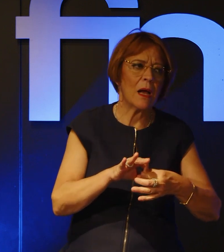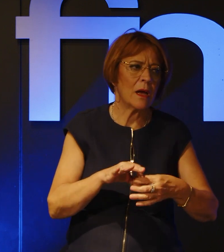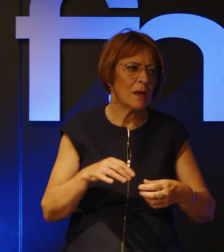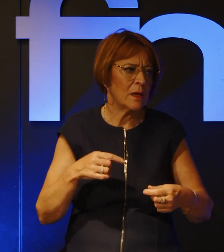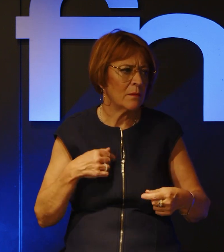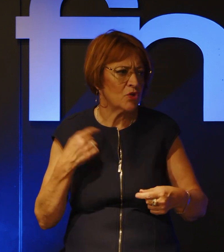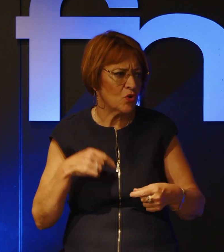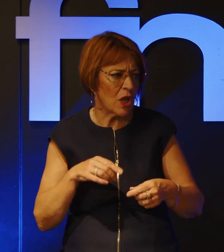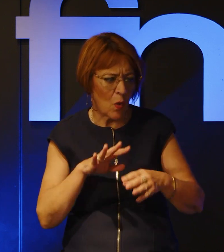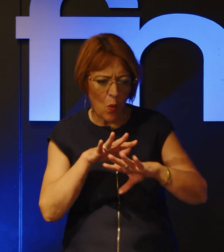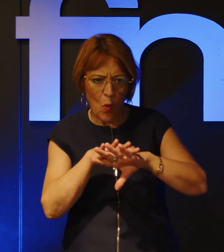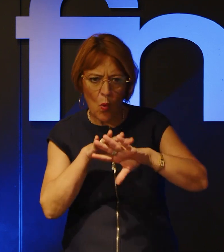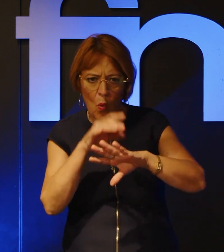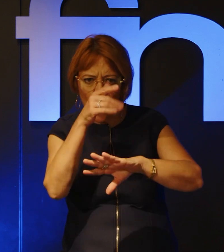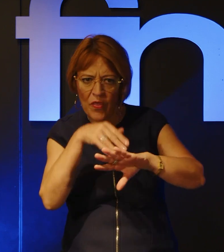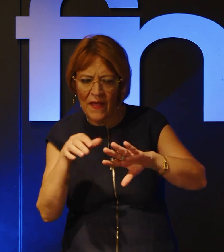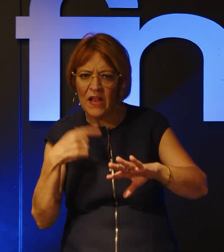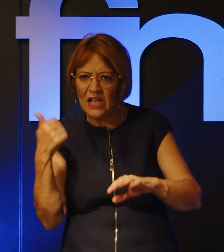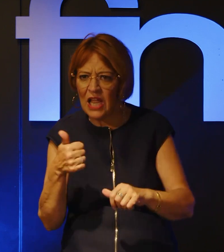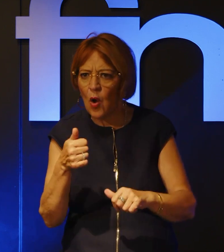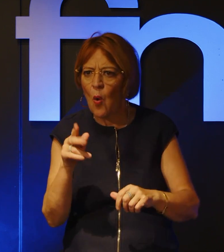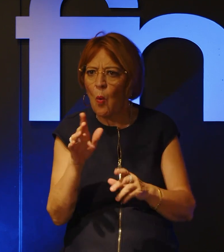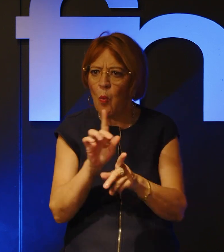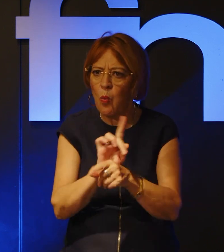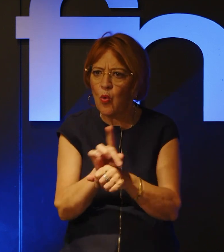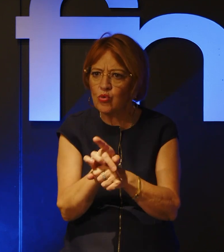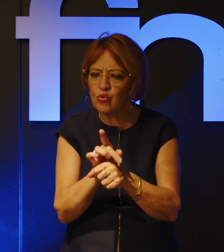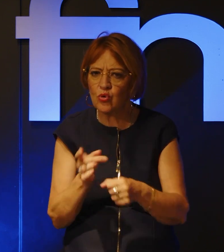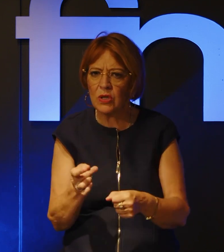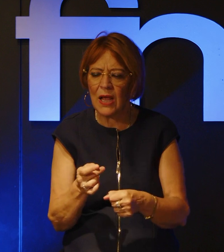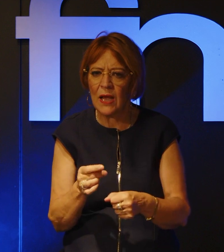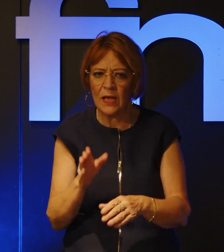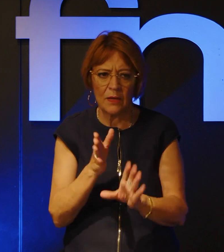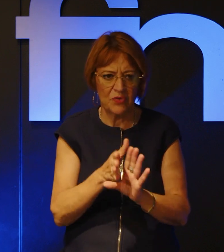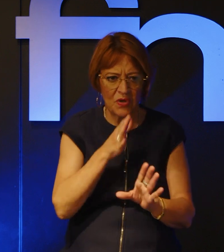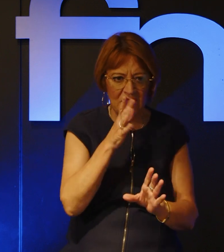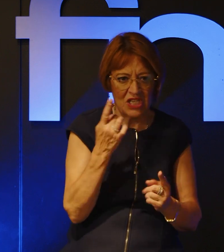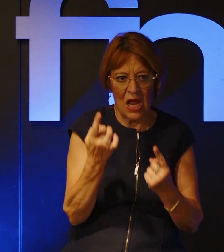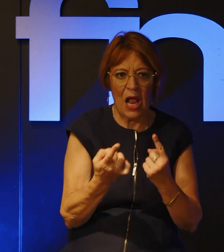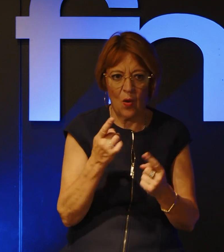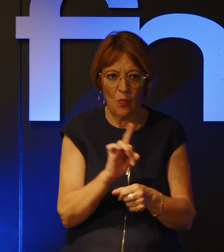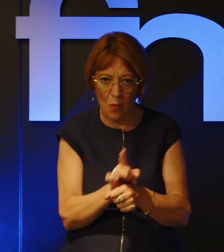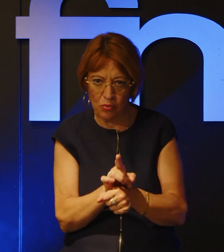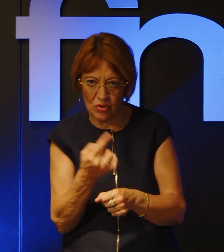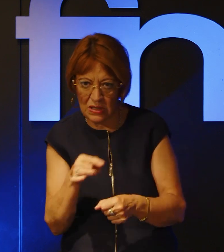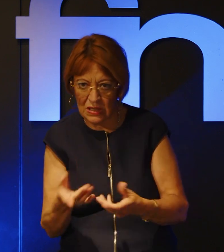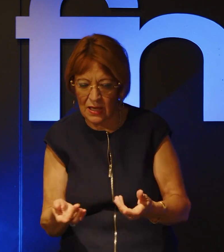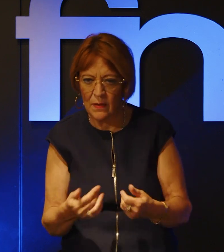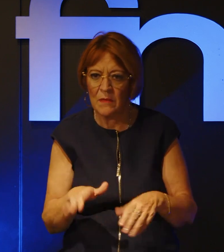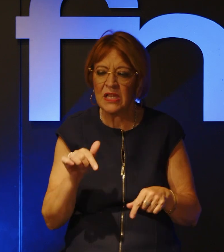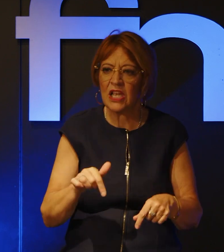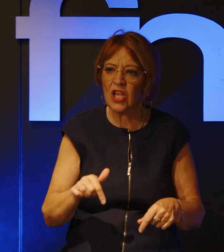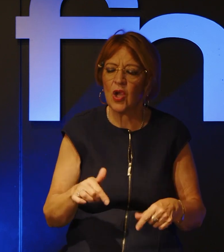tenho coordenadas tenho uma bússola psicologia dirá que sim terá algumas algumas bússolas mas